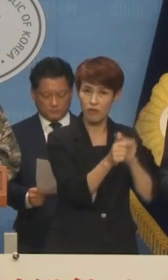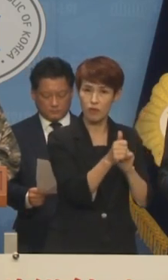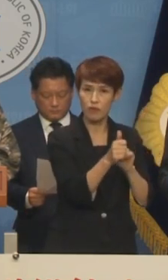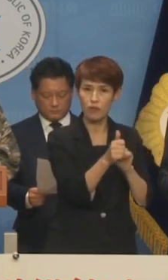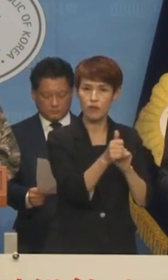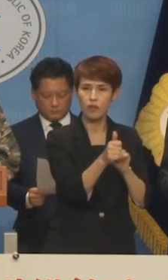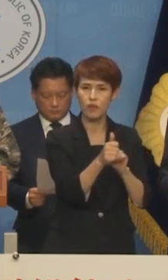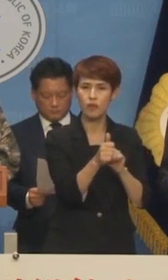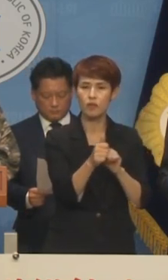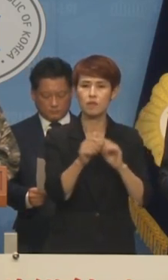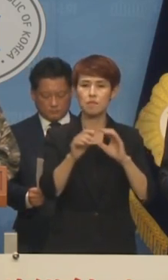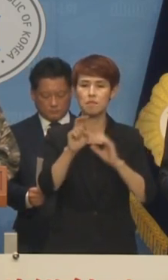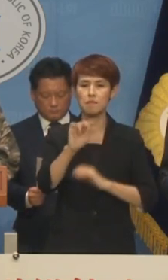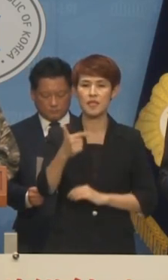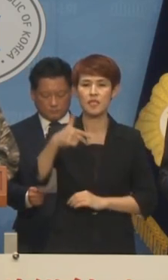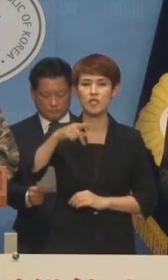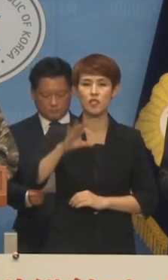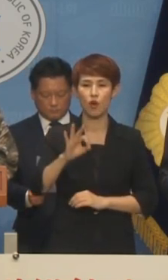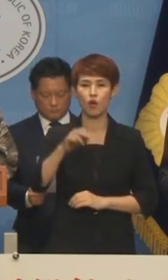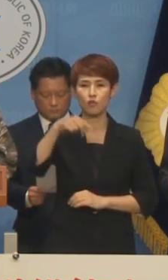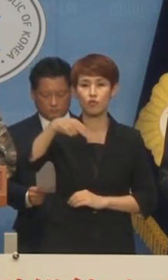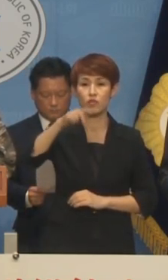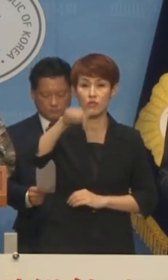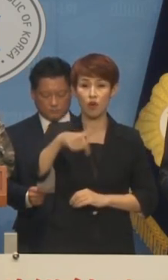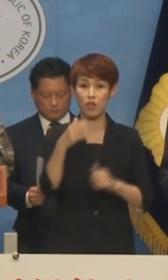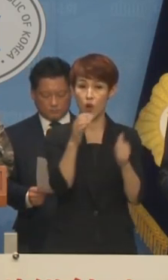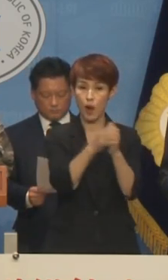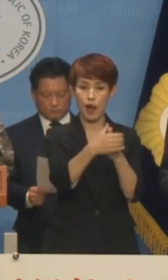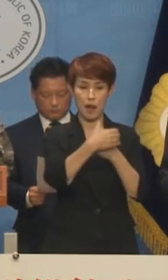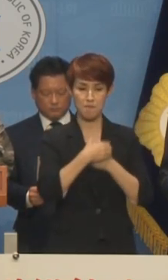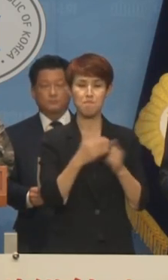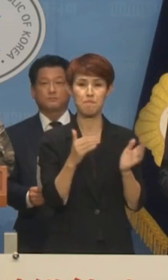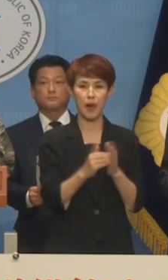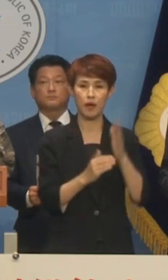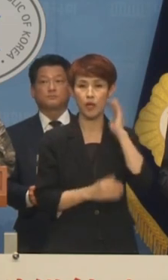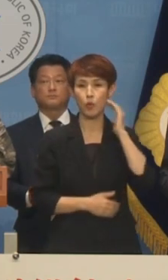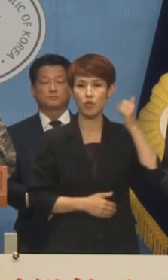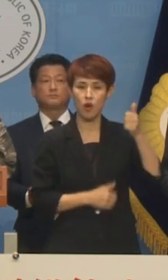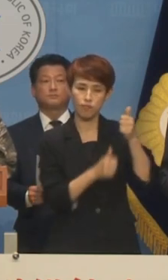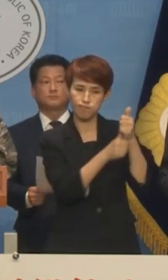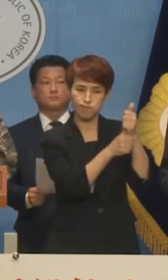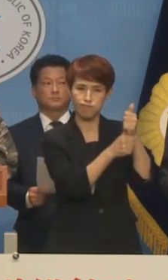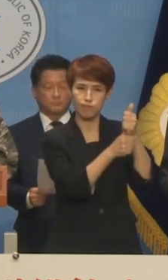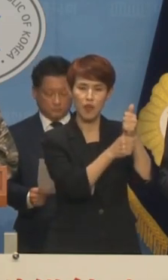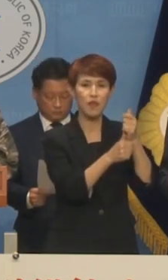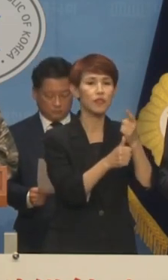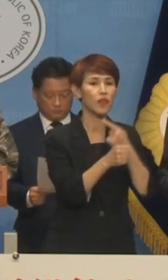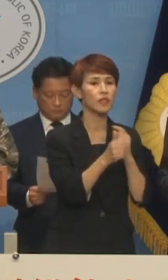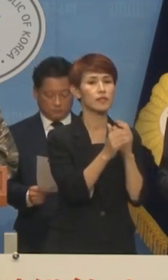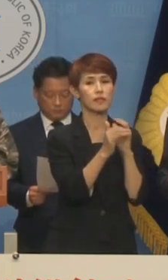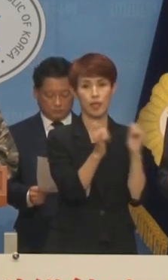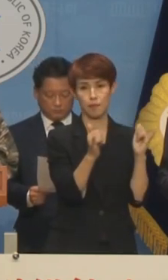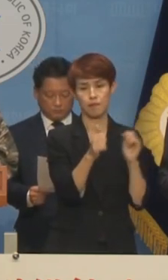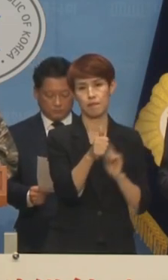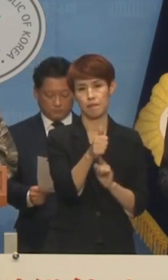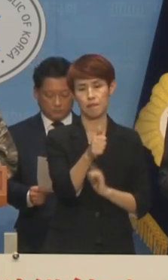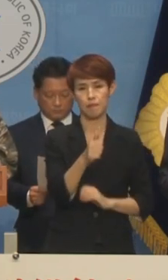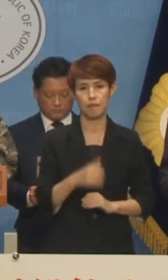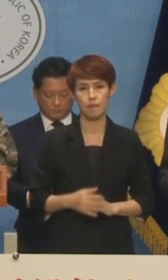폐지된 민정수석 일부 역할을 넘겨받아 대통령을 보좌해온 핵심 참모로 꼽힙니다.